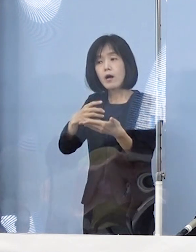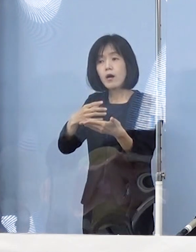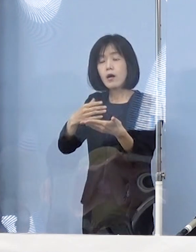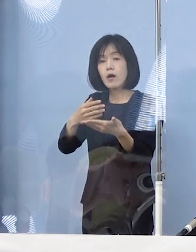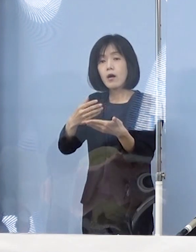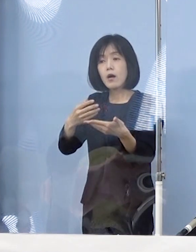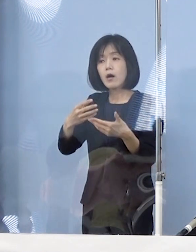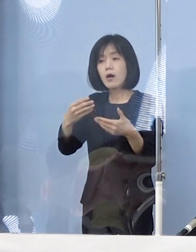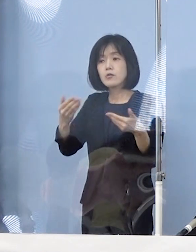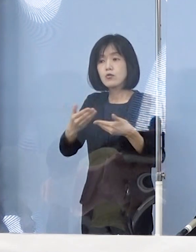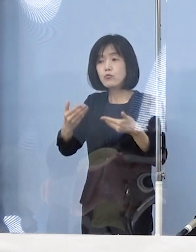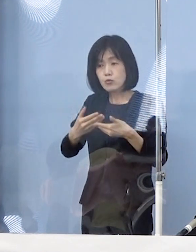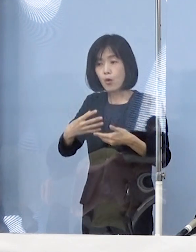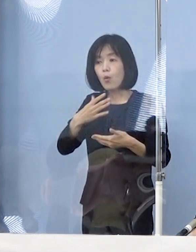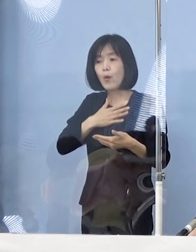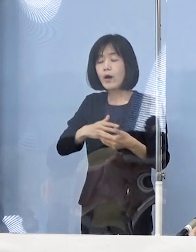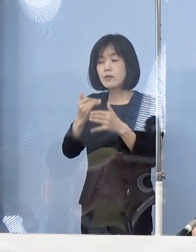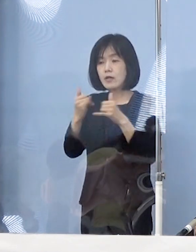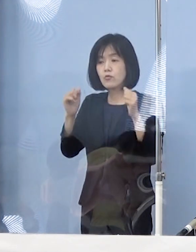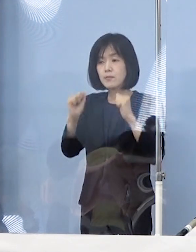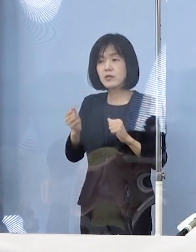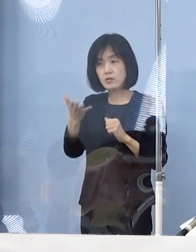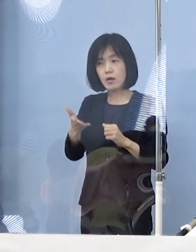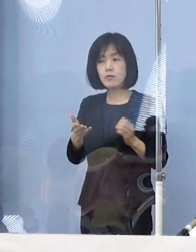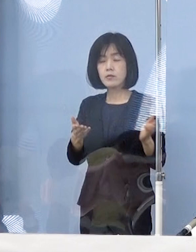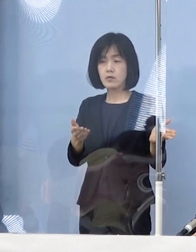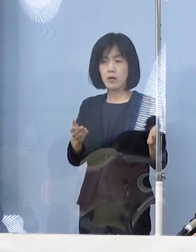らっしゃいないので、大変申し訳ありません。